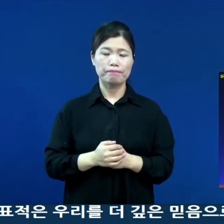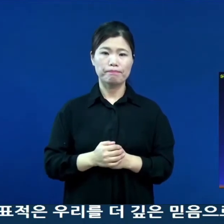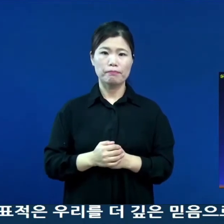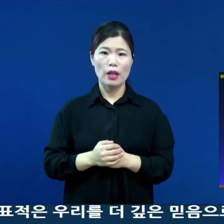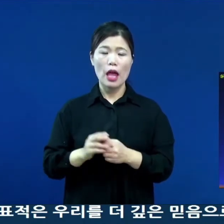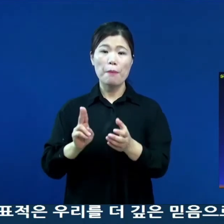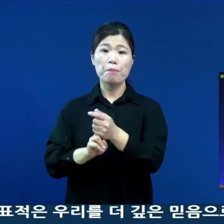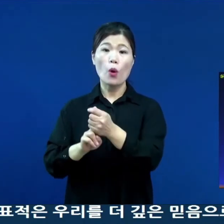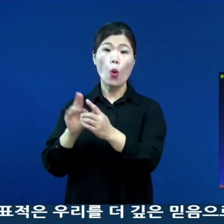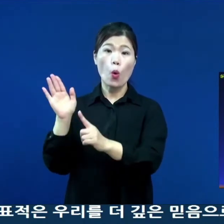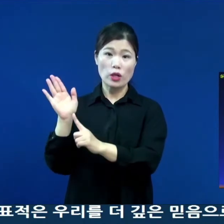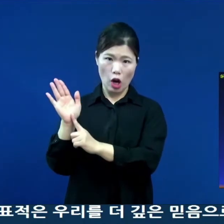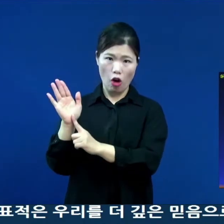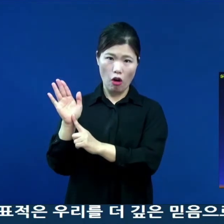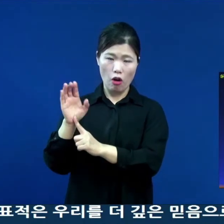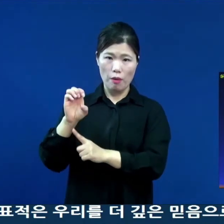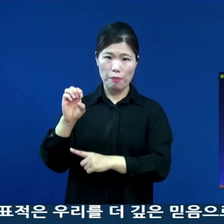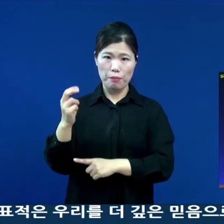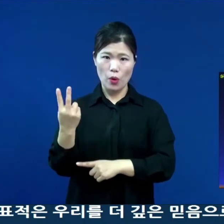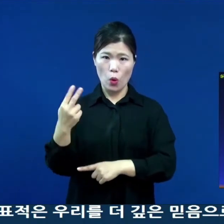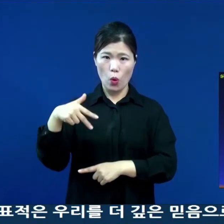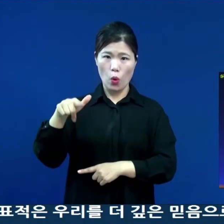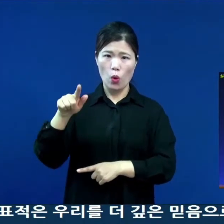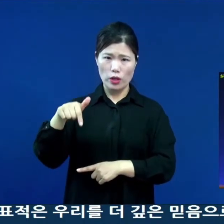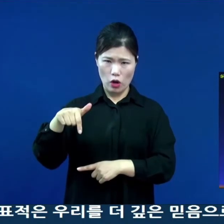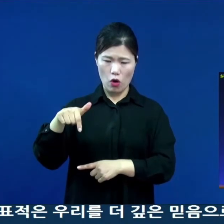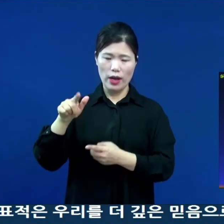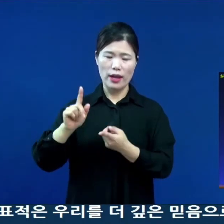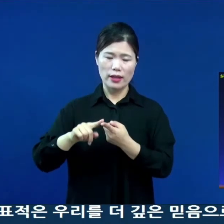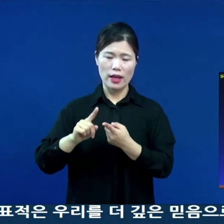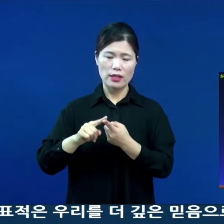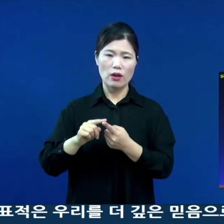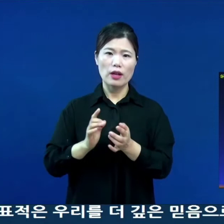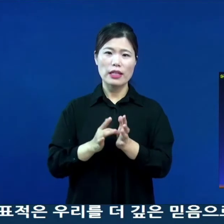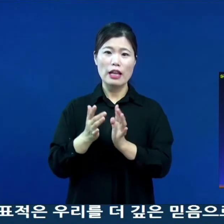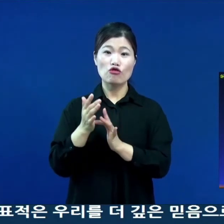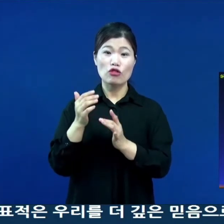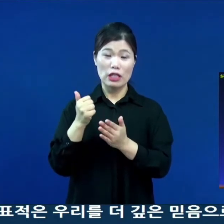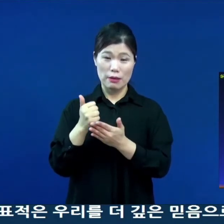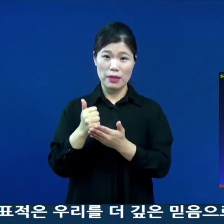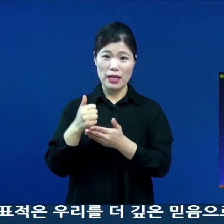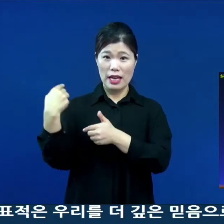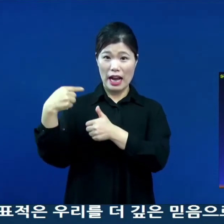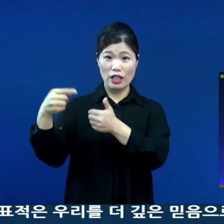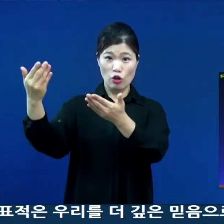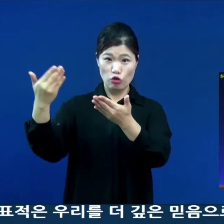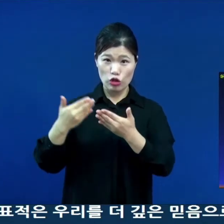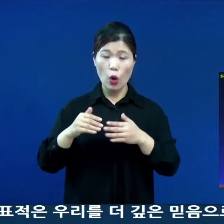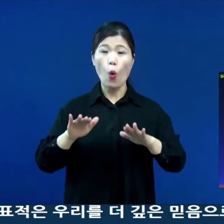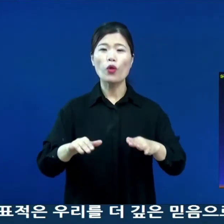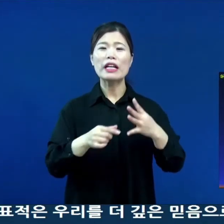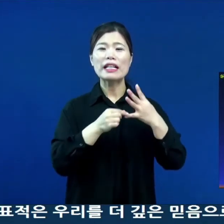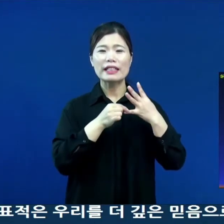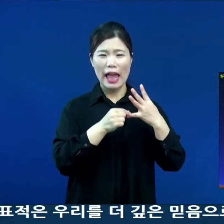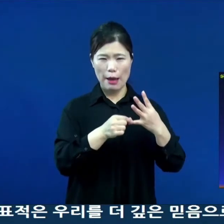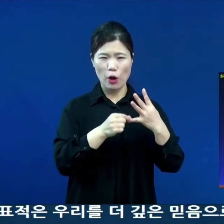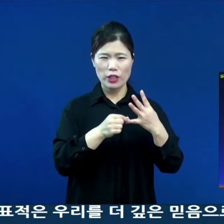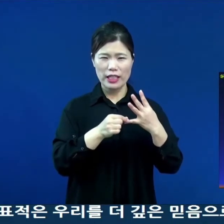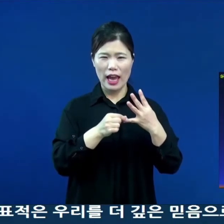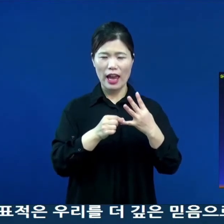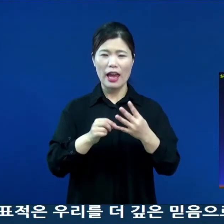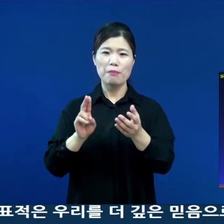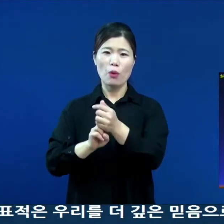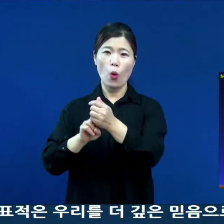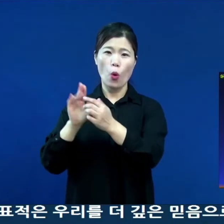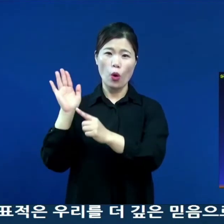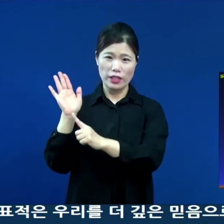표적이라는 것을 예수님이 쭉 가르쳐 주시고 우리가 오늘 네 번째 표적에 대한 말씀을 배우고 있습니다. 표적의 기본 꼴이